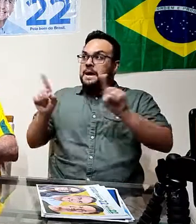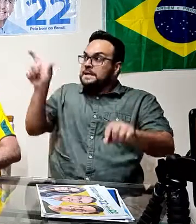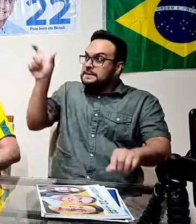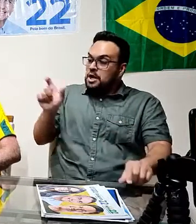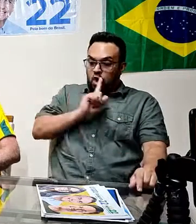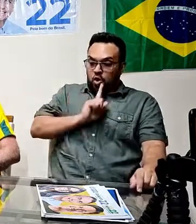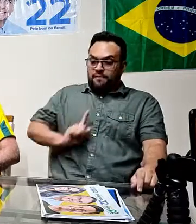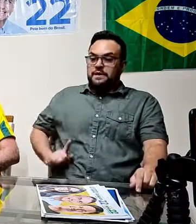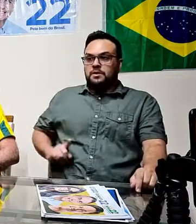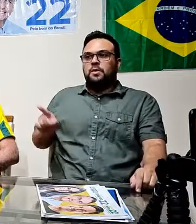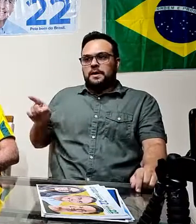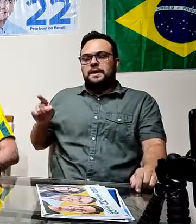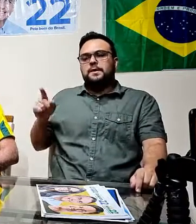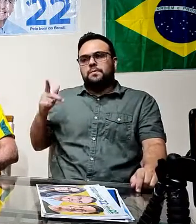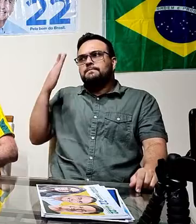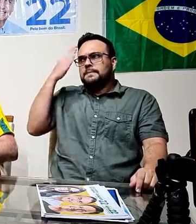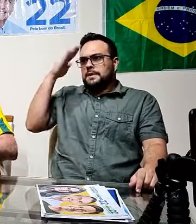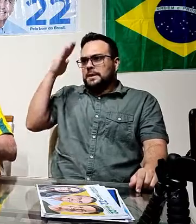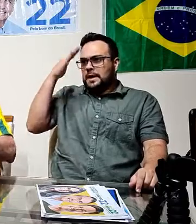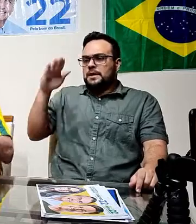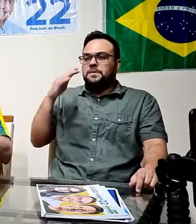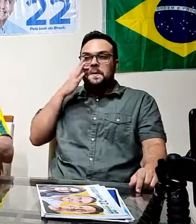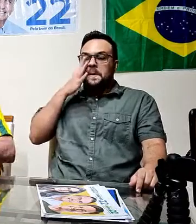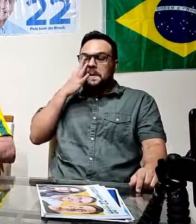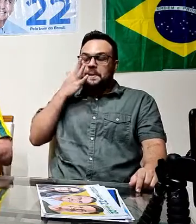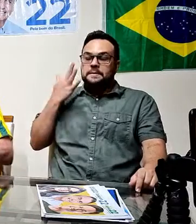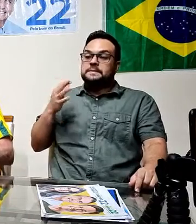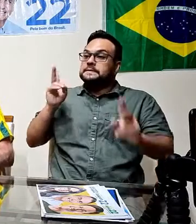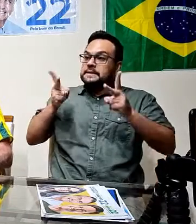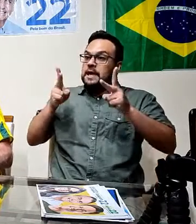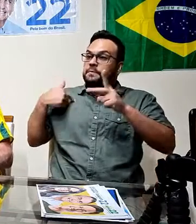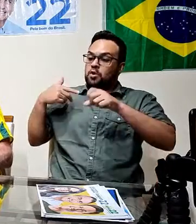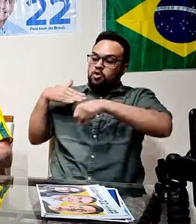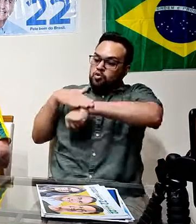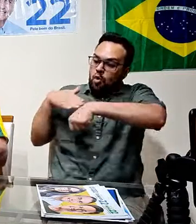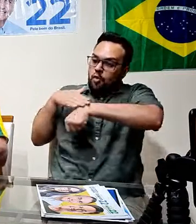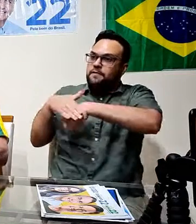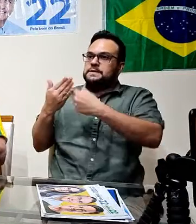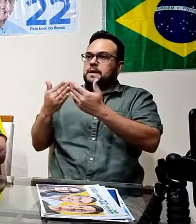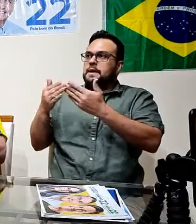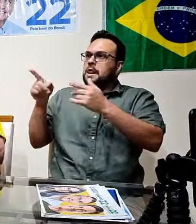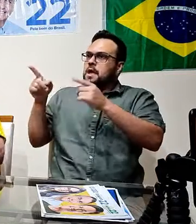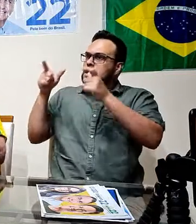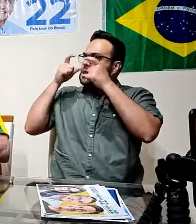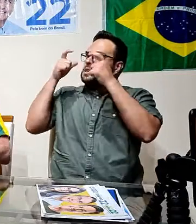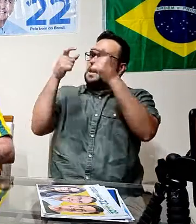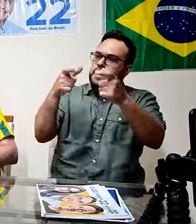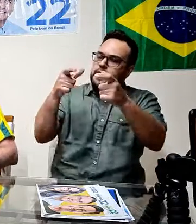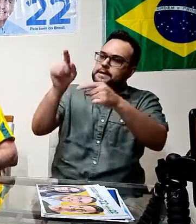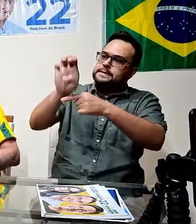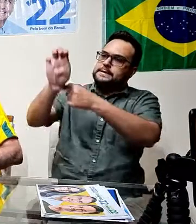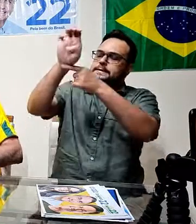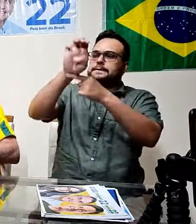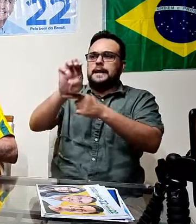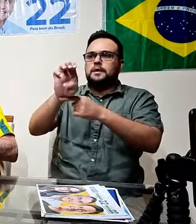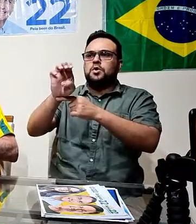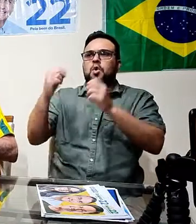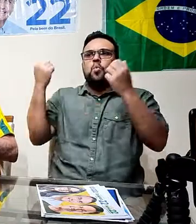Zema, no meu entender, em todas as vezes que nós conversamos, o interesse dentro do Estado sempre foi